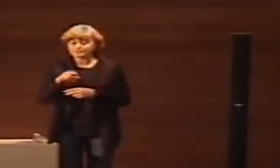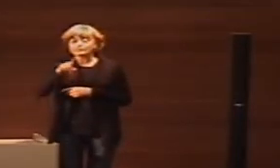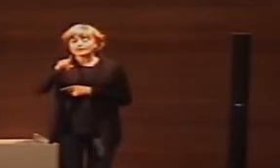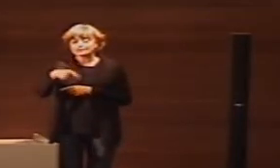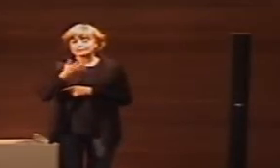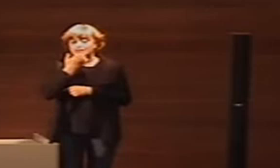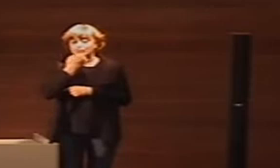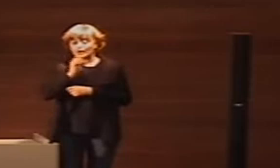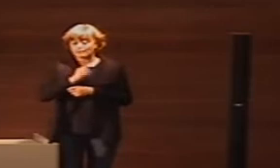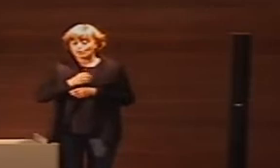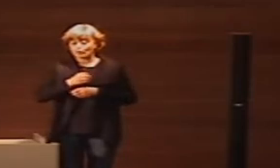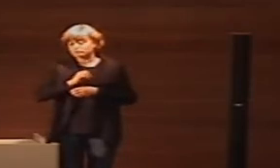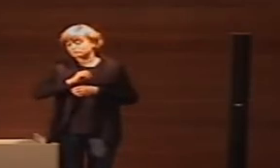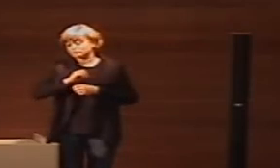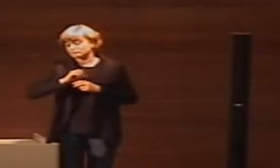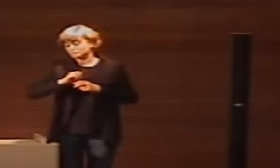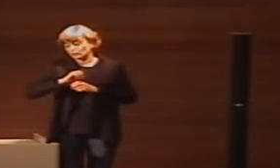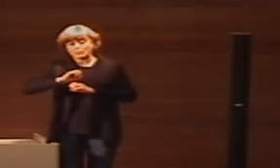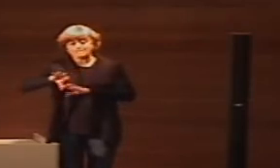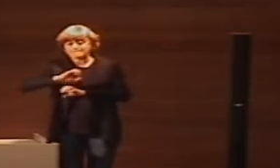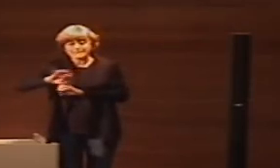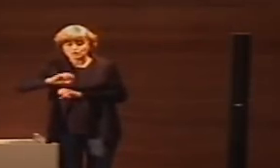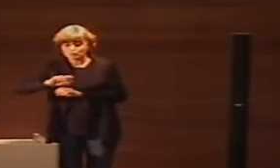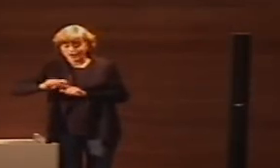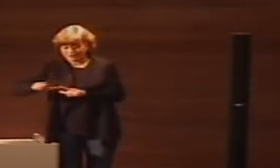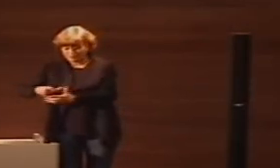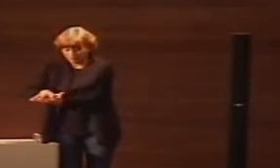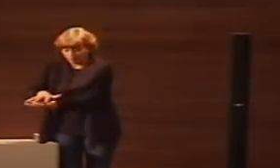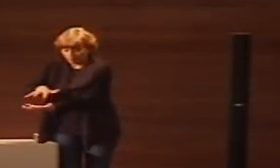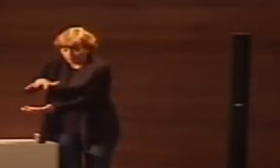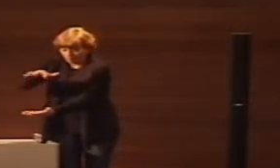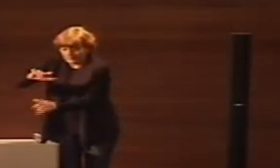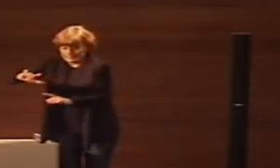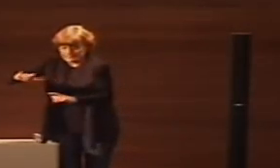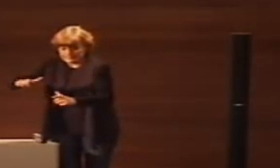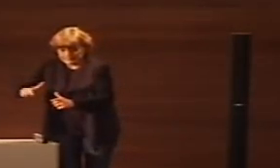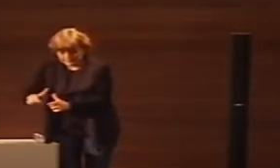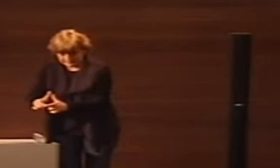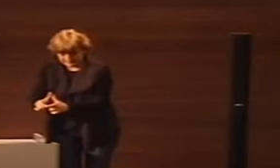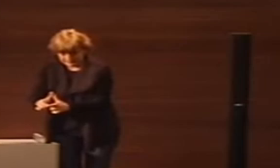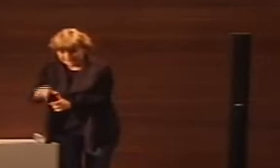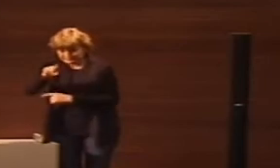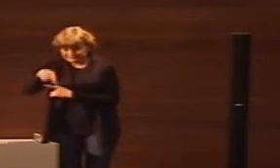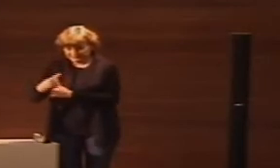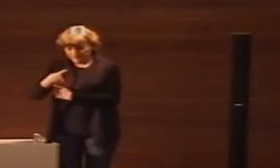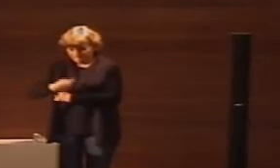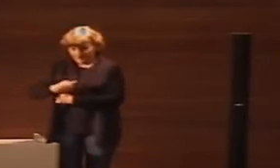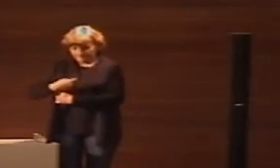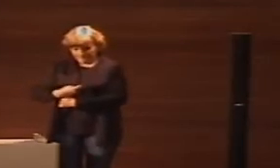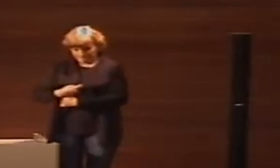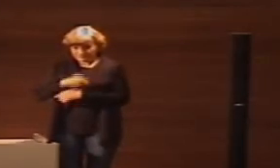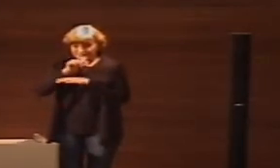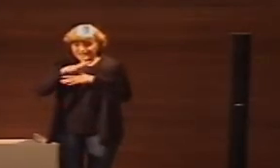depositados en vertederos para 2035 y un único método de cálculo de reciclaje. Ahora los países podrían optar entre 4